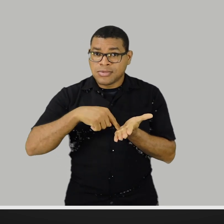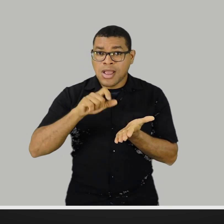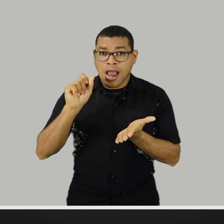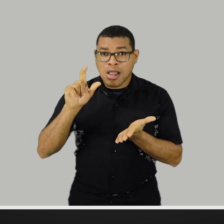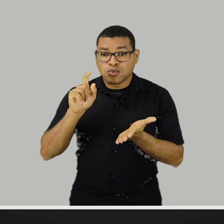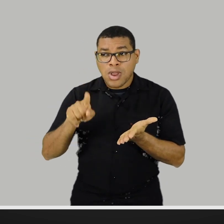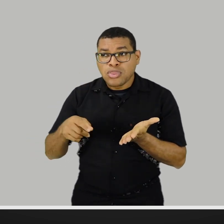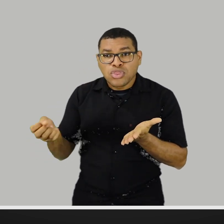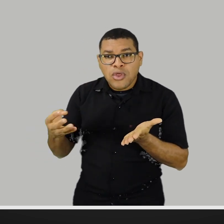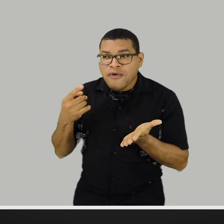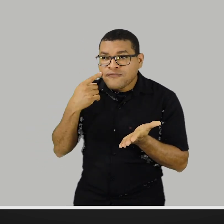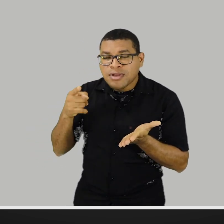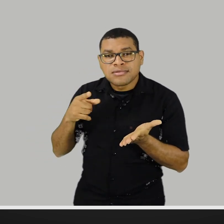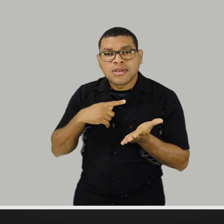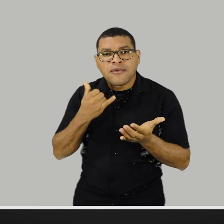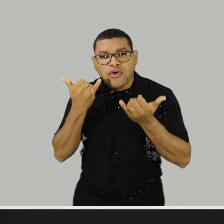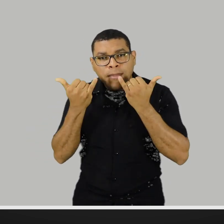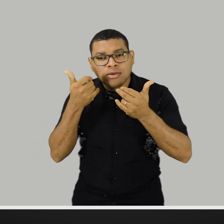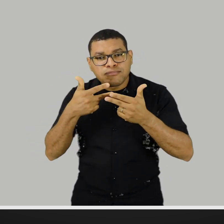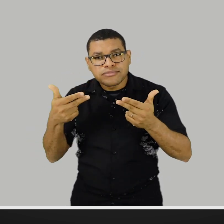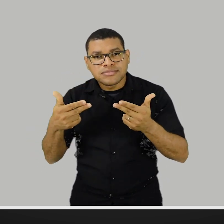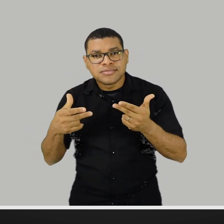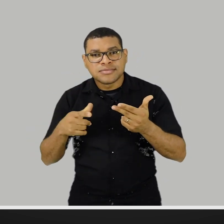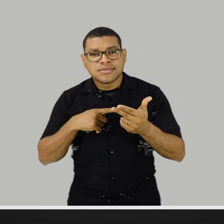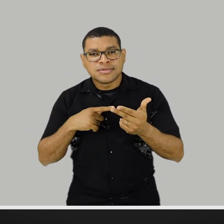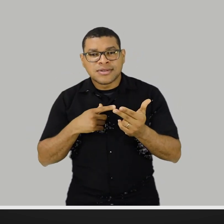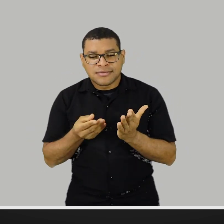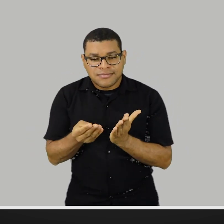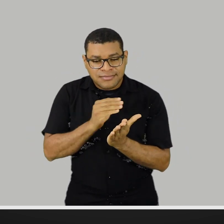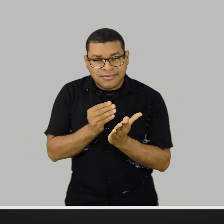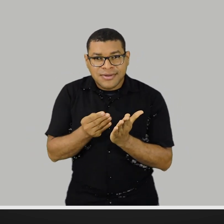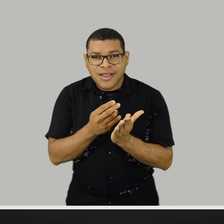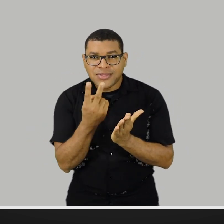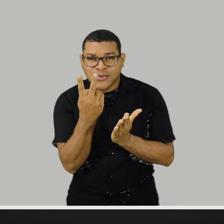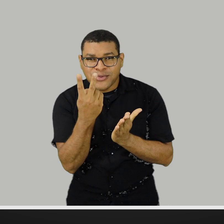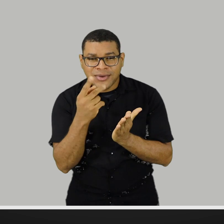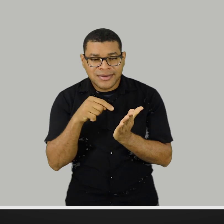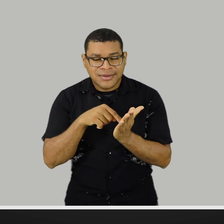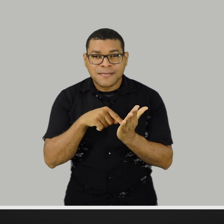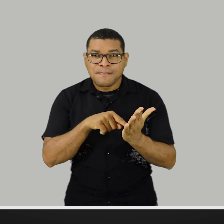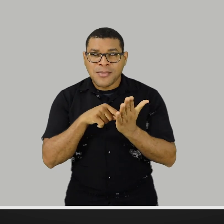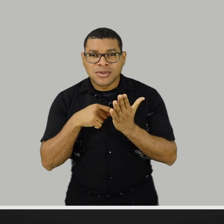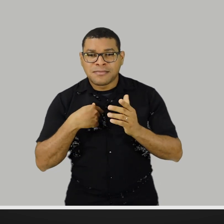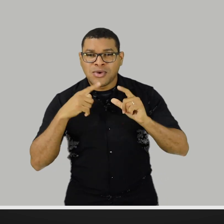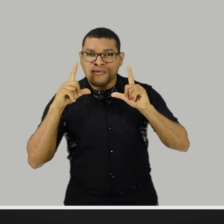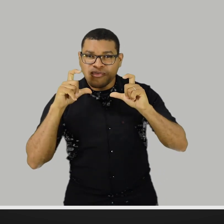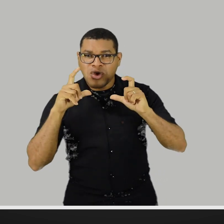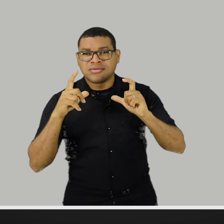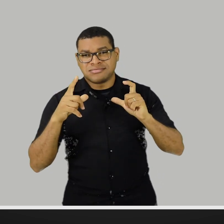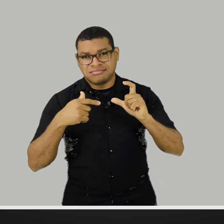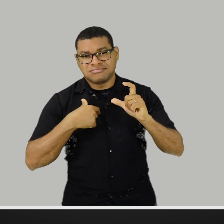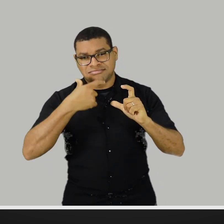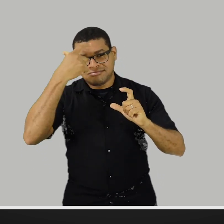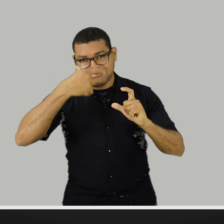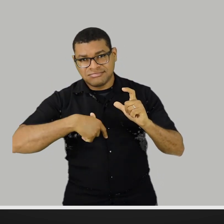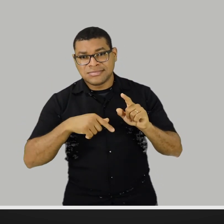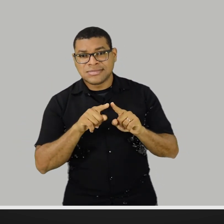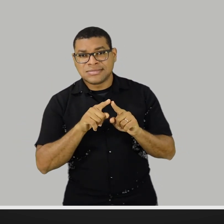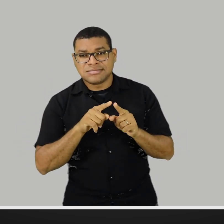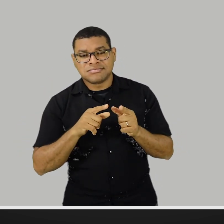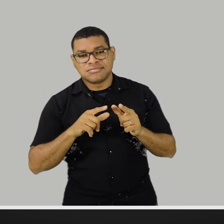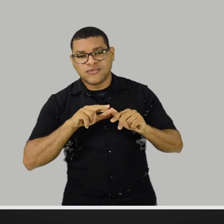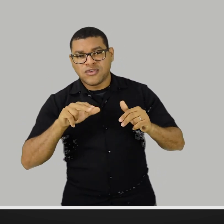contendo as duas páginas de Identificação do Trabalhador a página que consta o registro do empregador do último